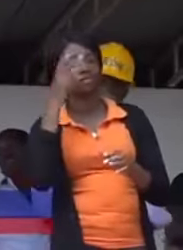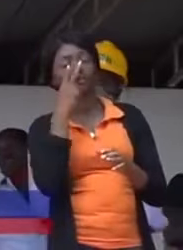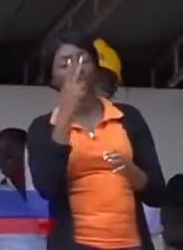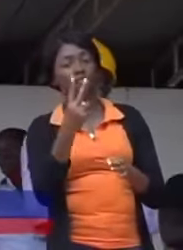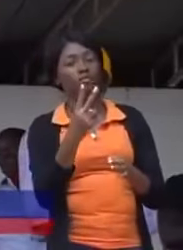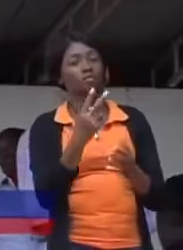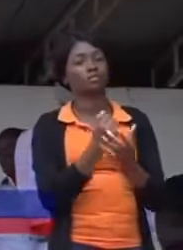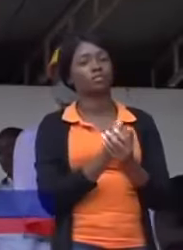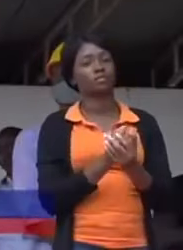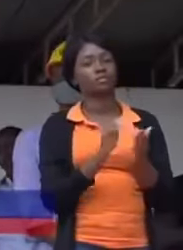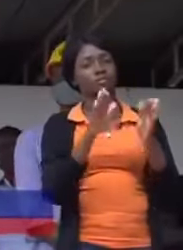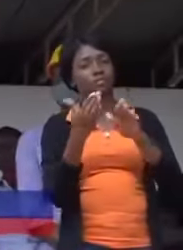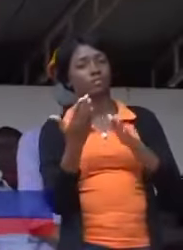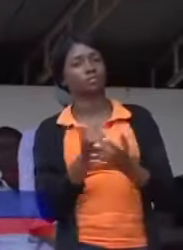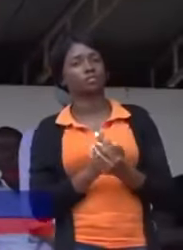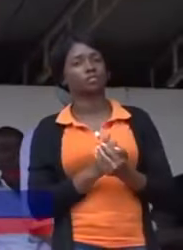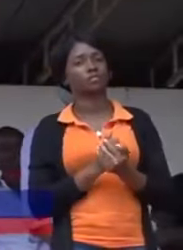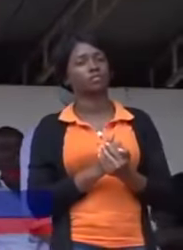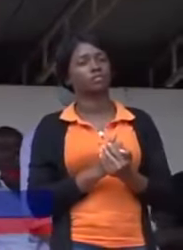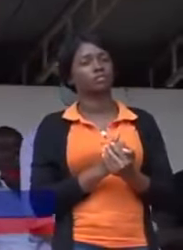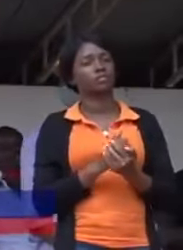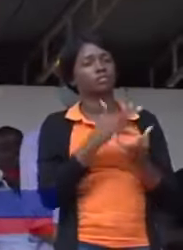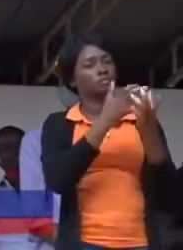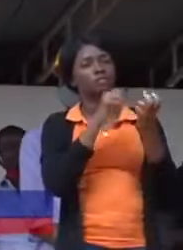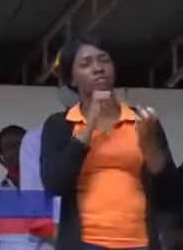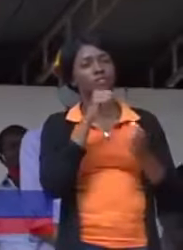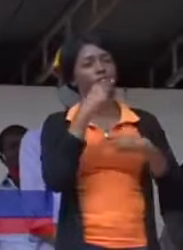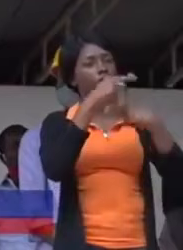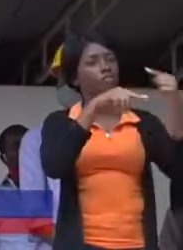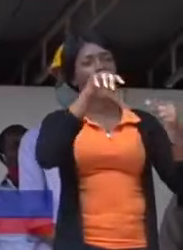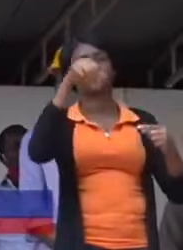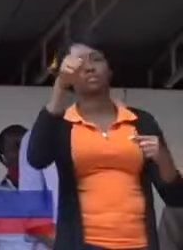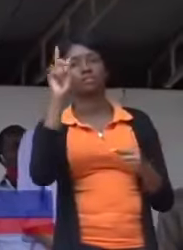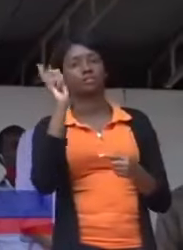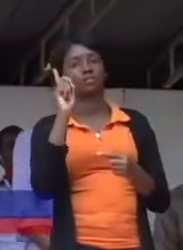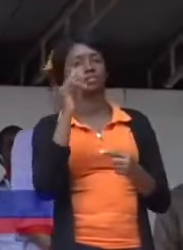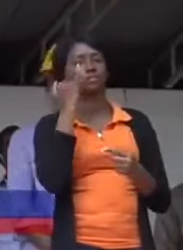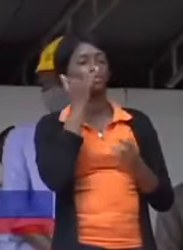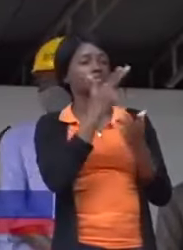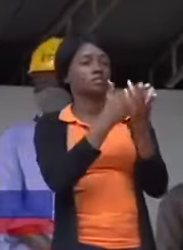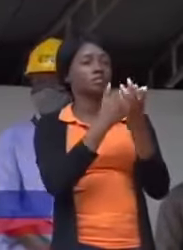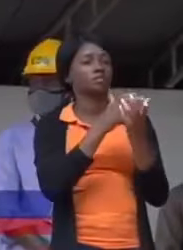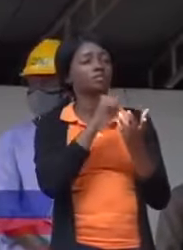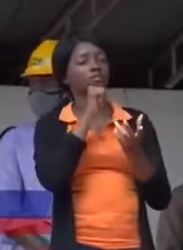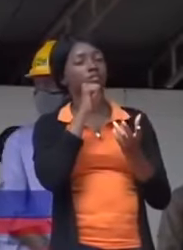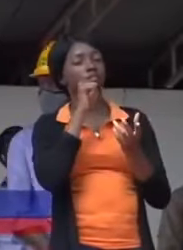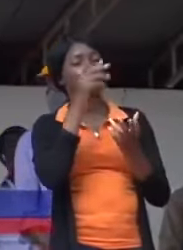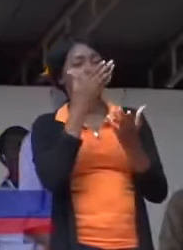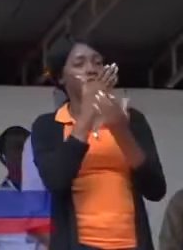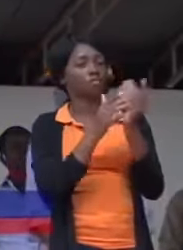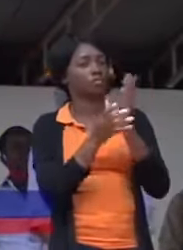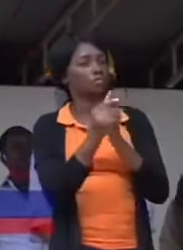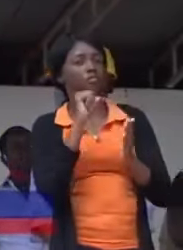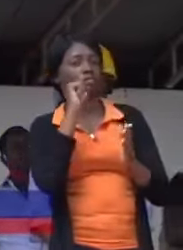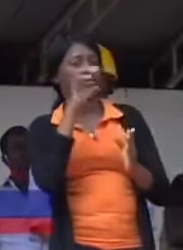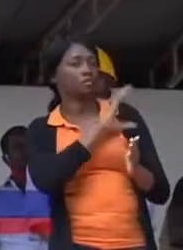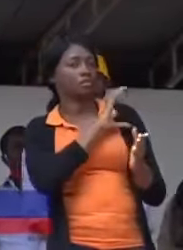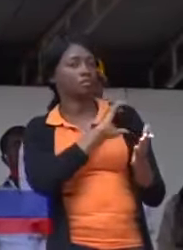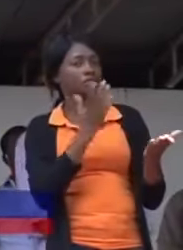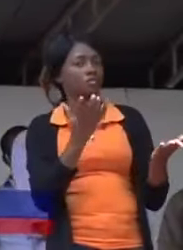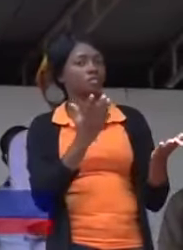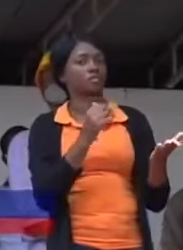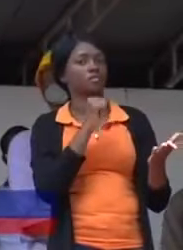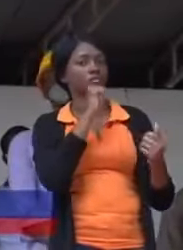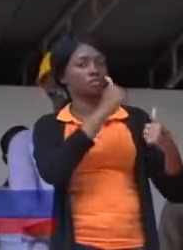droit. Zam ba kon menon l'autre côté. Depuis zam nan men moun ki pas policier, depuis zam nan men moun ki